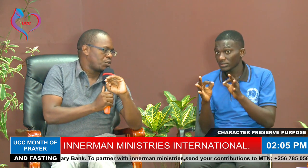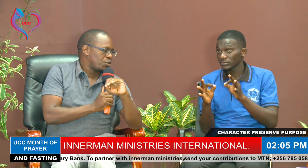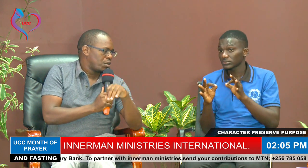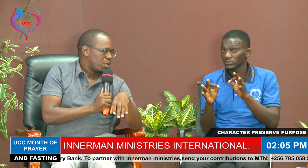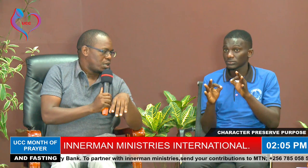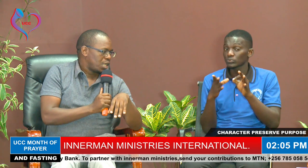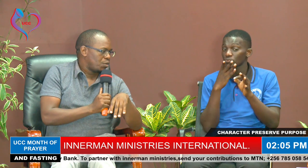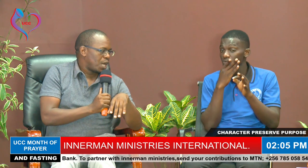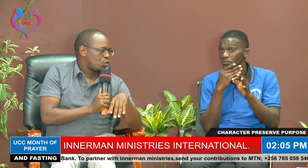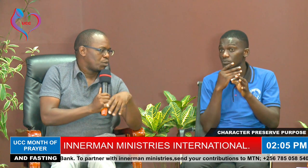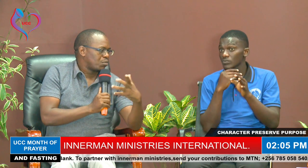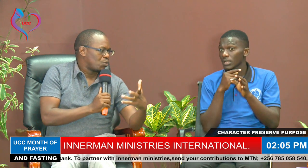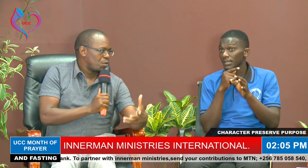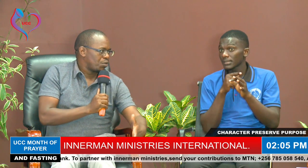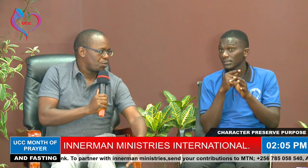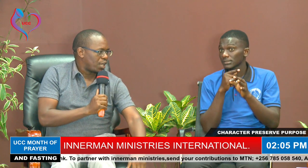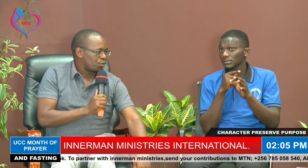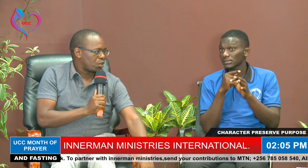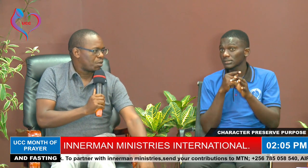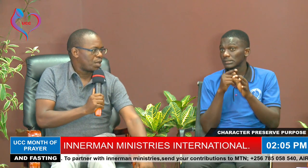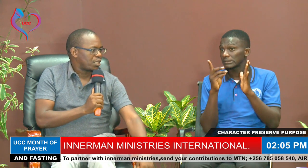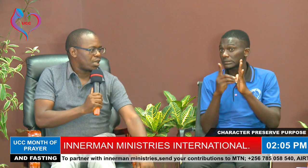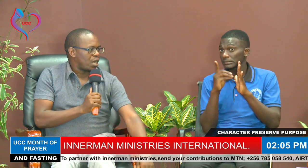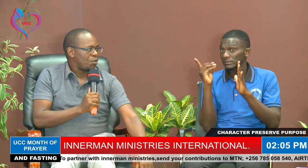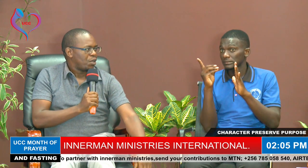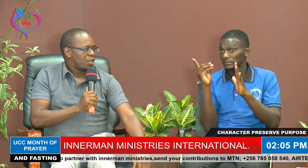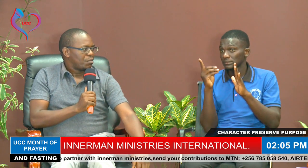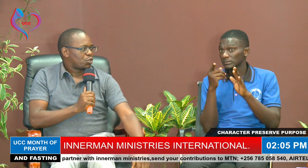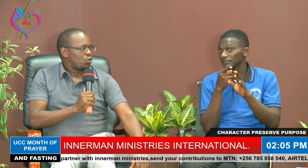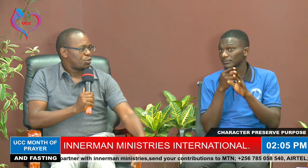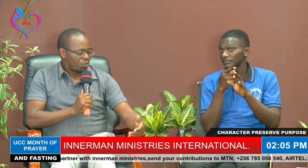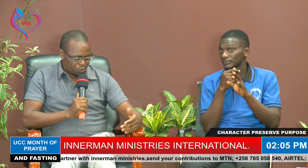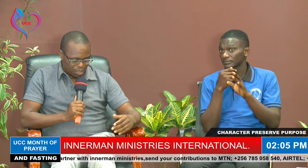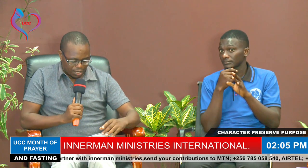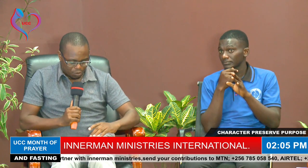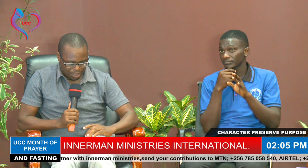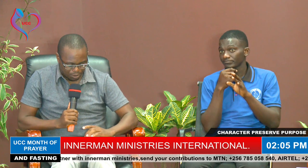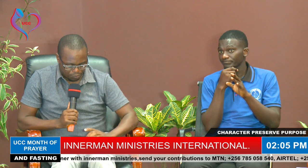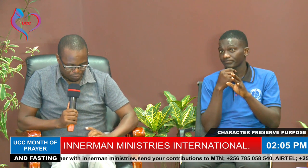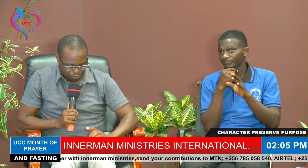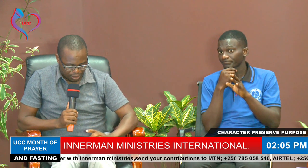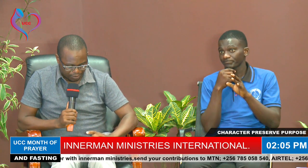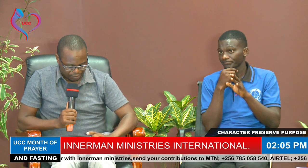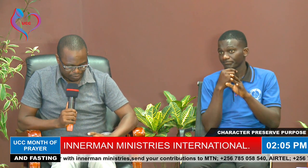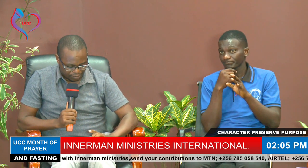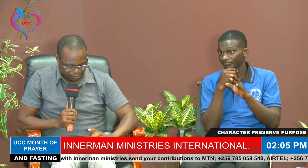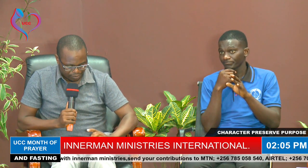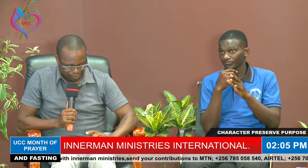yoyo. Aino mutima gugobiri lugu wakato. Ndago bawandi kakao. Bisoko bisome mu Luganda nkumali. Mbikubu unulide. Zaburi sanvu